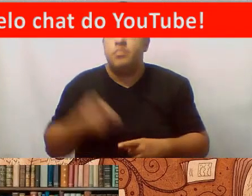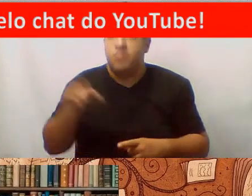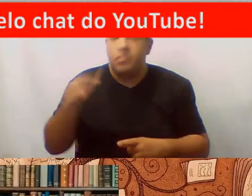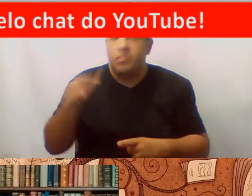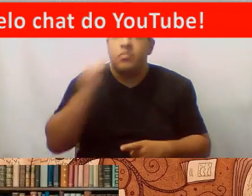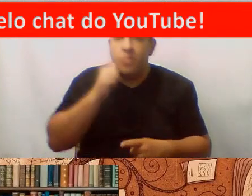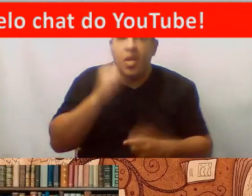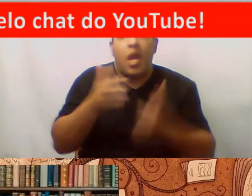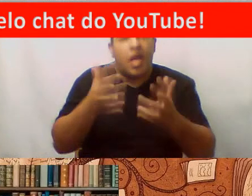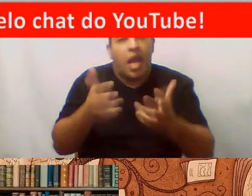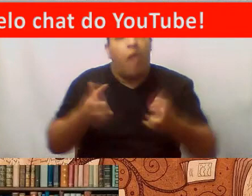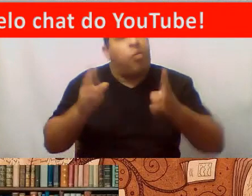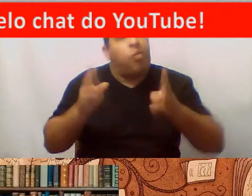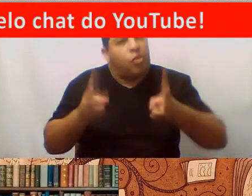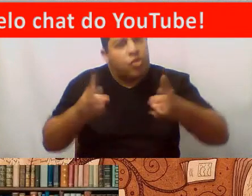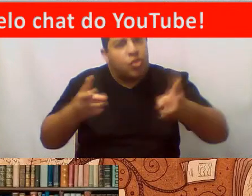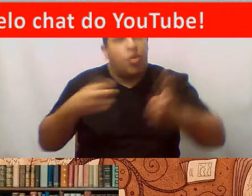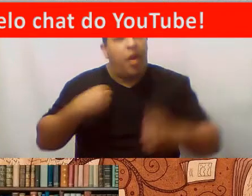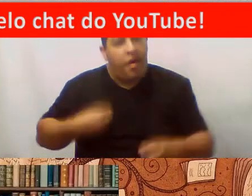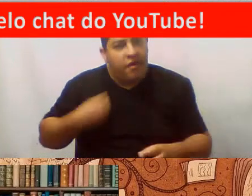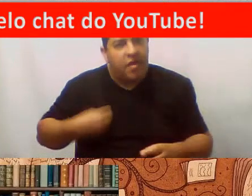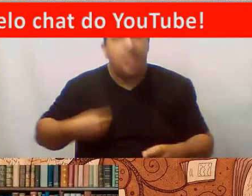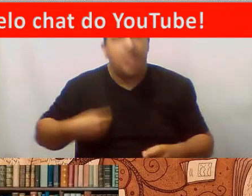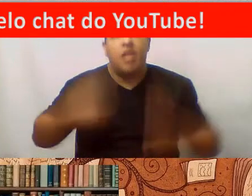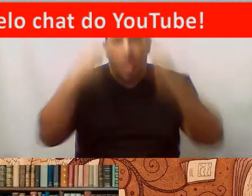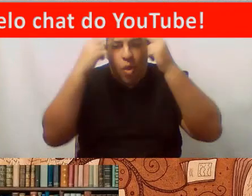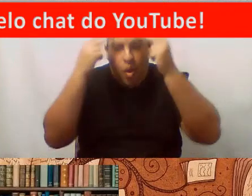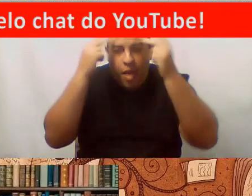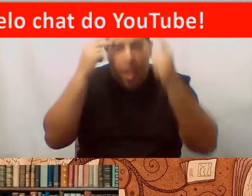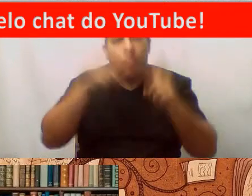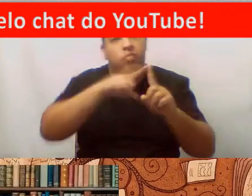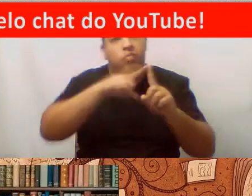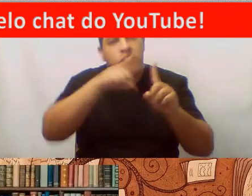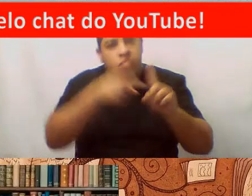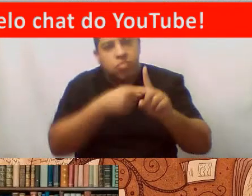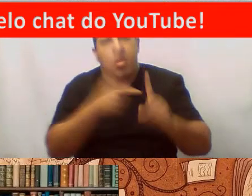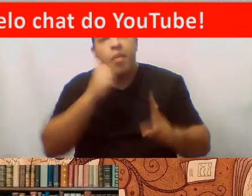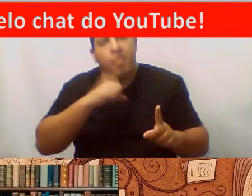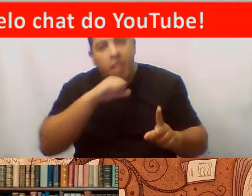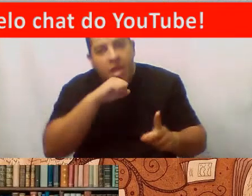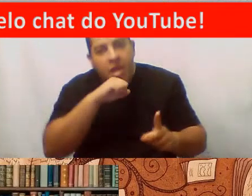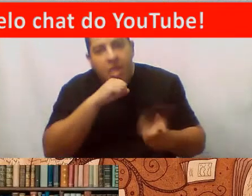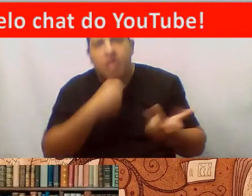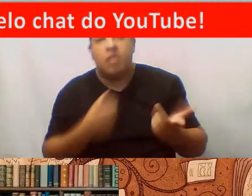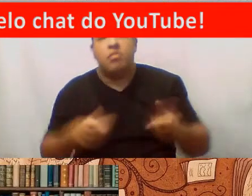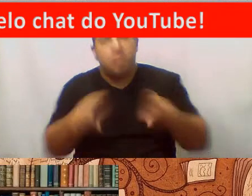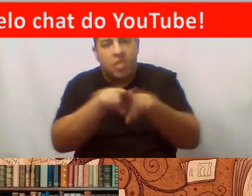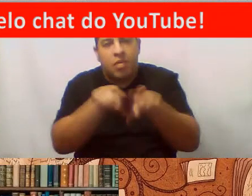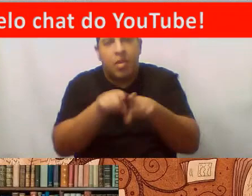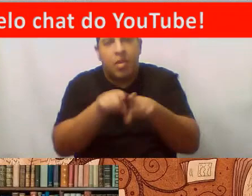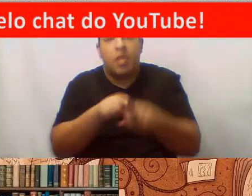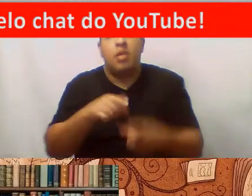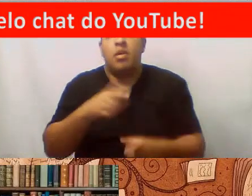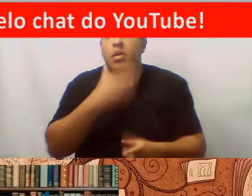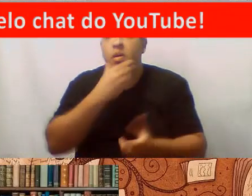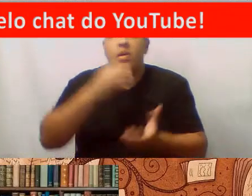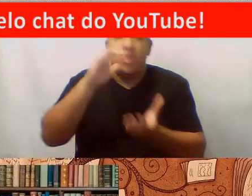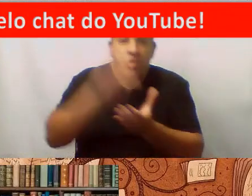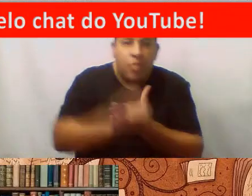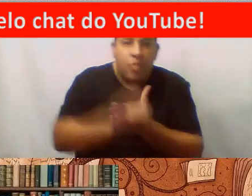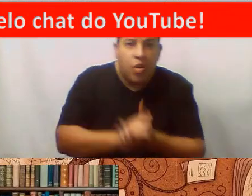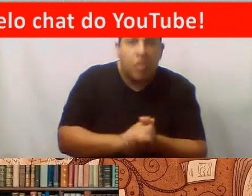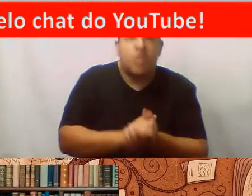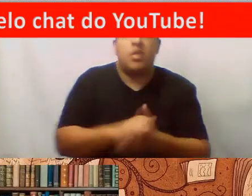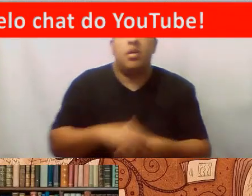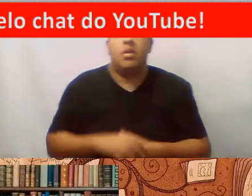das mulheres como mãe e como esposas, assistindo essa dominação masculina. Mas o que eu acho importante é que,